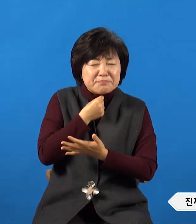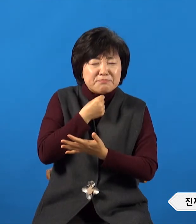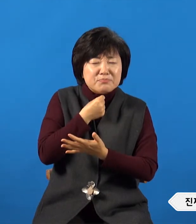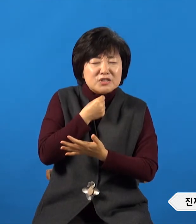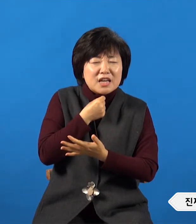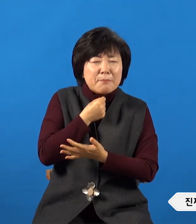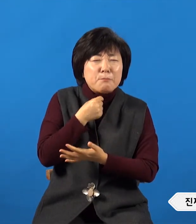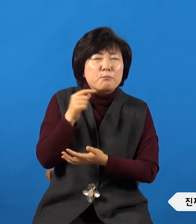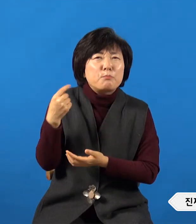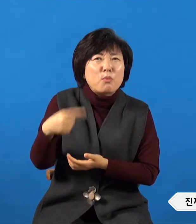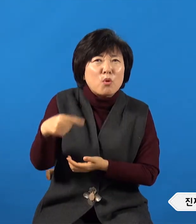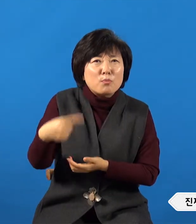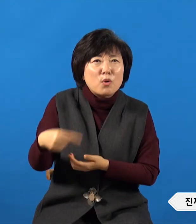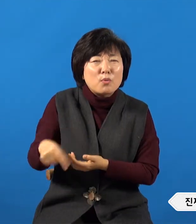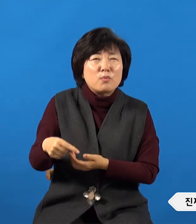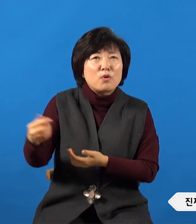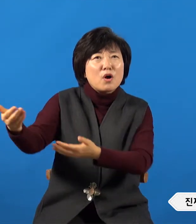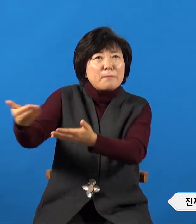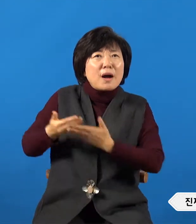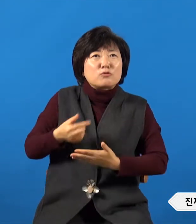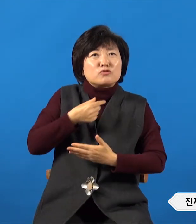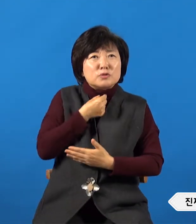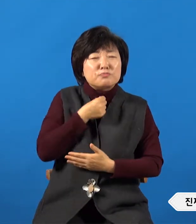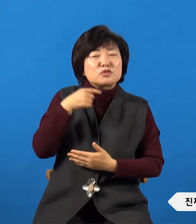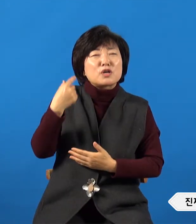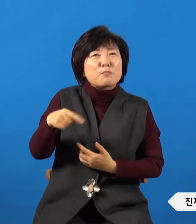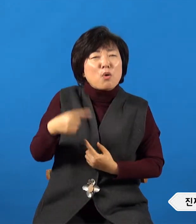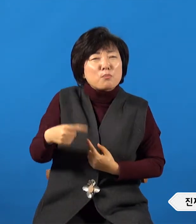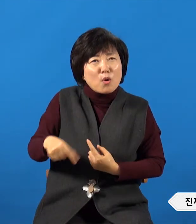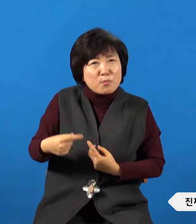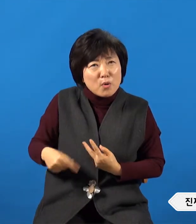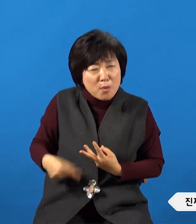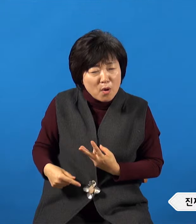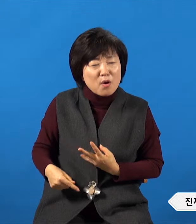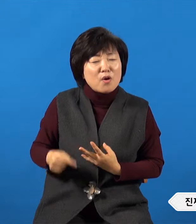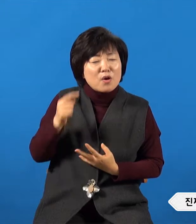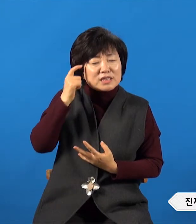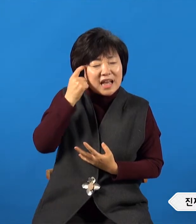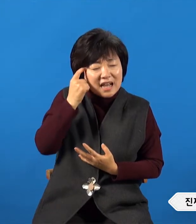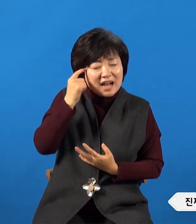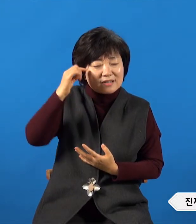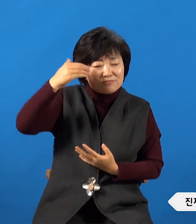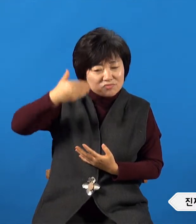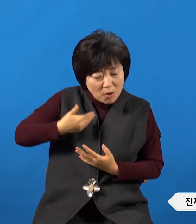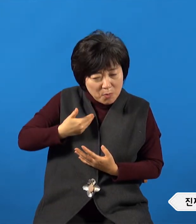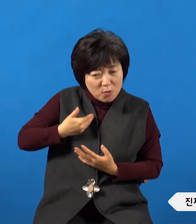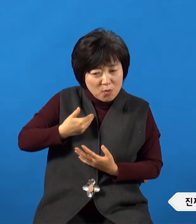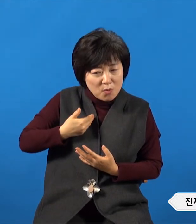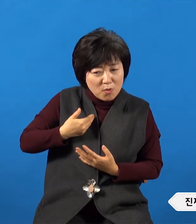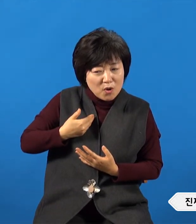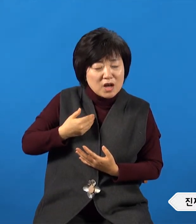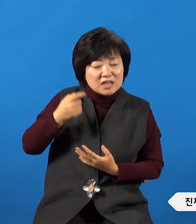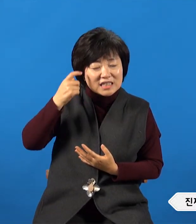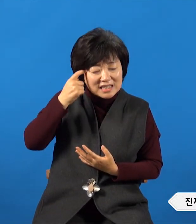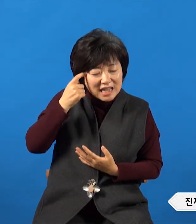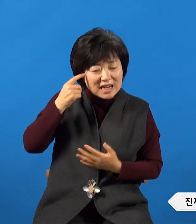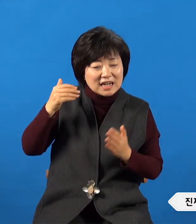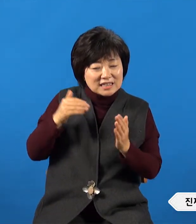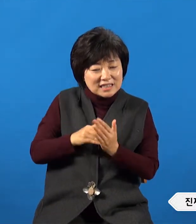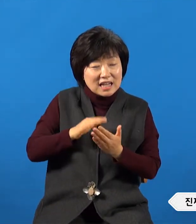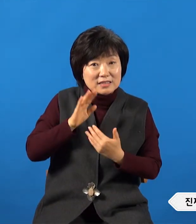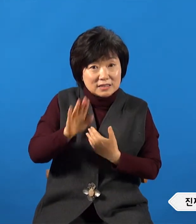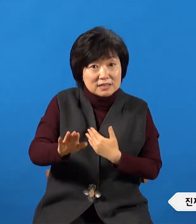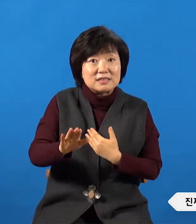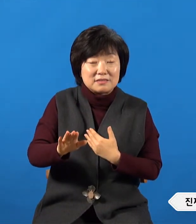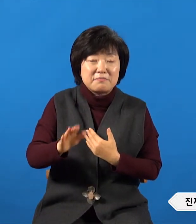원하는 것 무엇을 해주면 좋겠는가를 생각해보라, 자문해보라. 그리고 그것으로 끝나는 것이 아니라 왜 그게